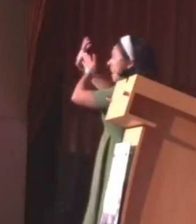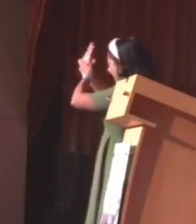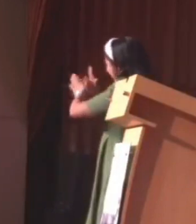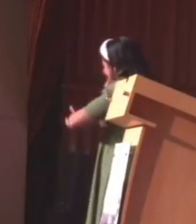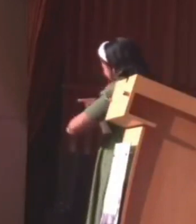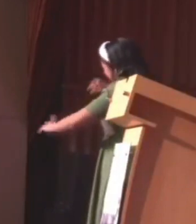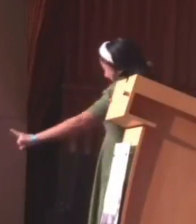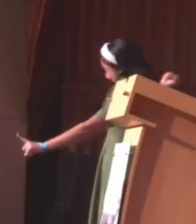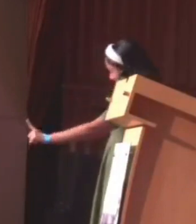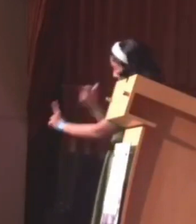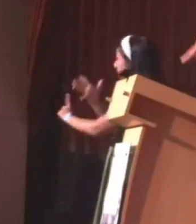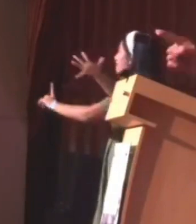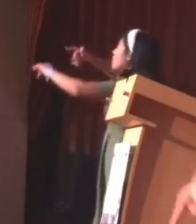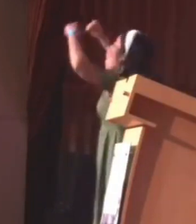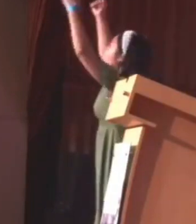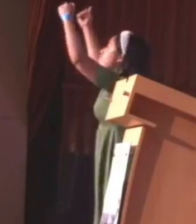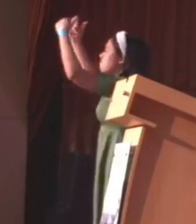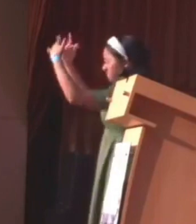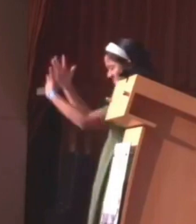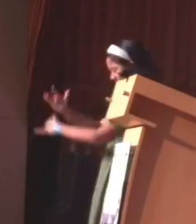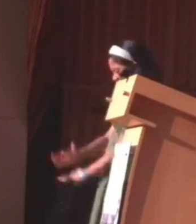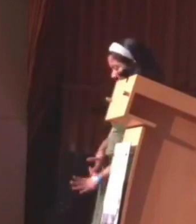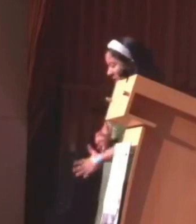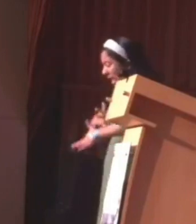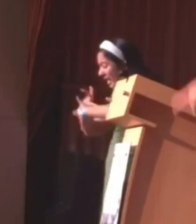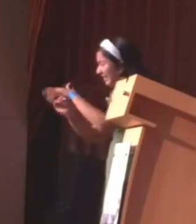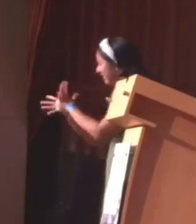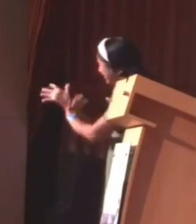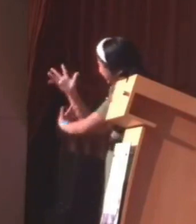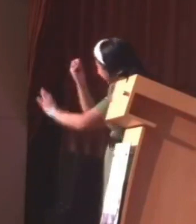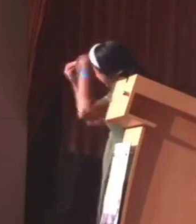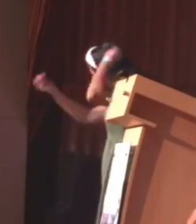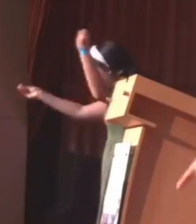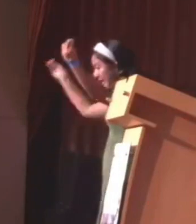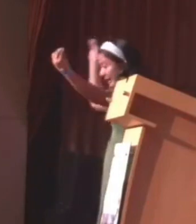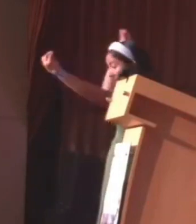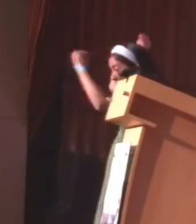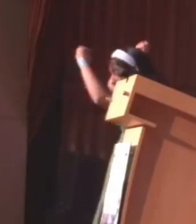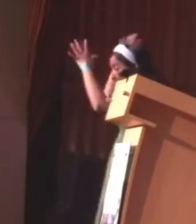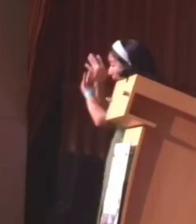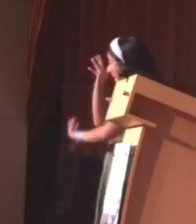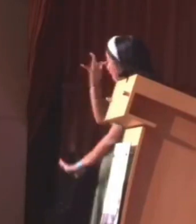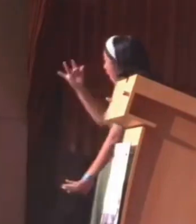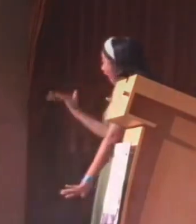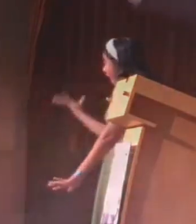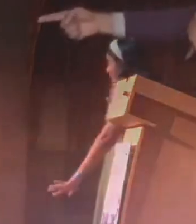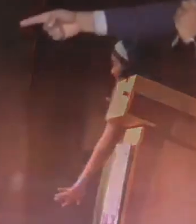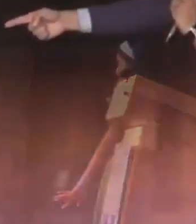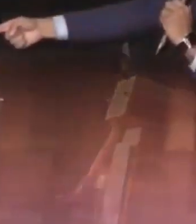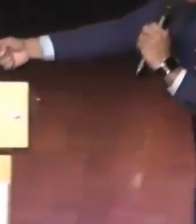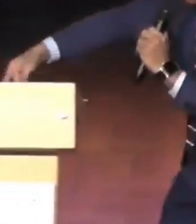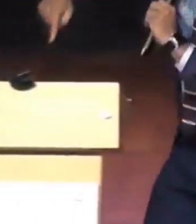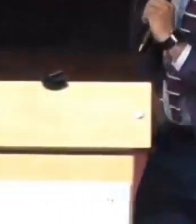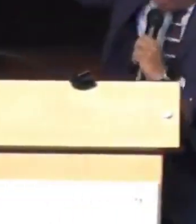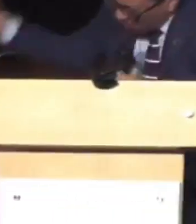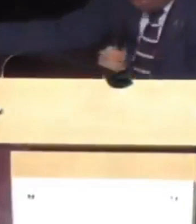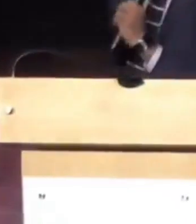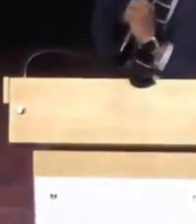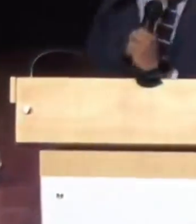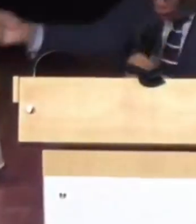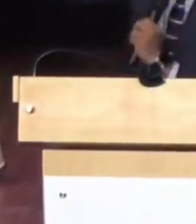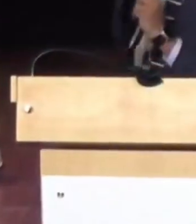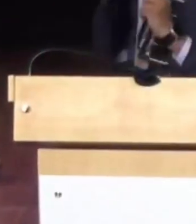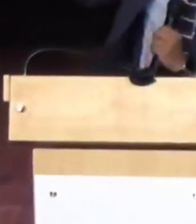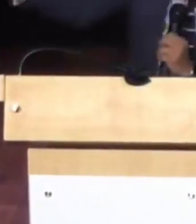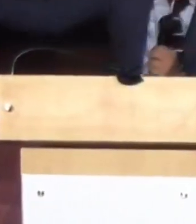en la presencia que el hombre pusilánime, el hombre que no creía, se convirtió en un hombre titán espiritual que hablaba